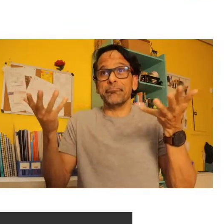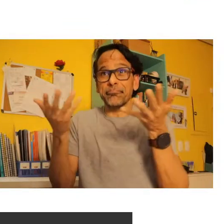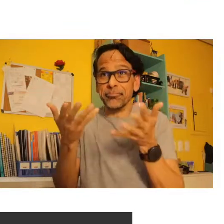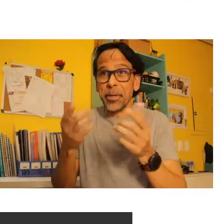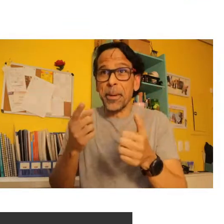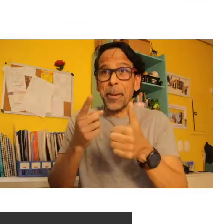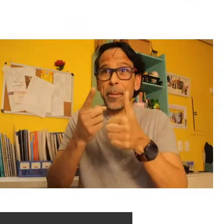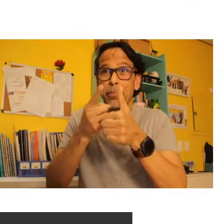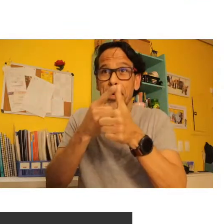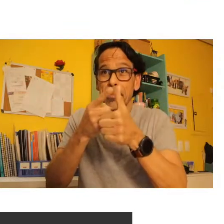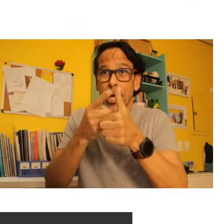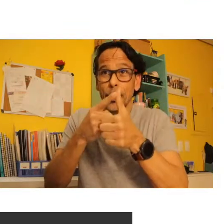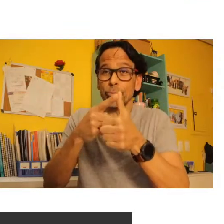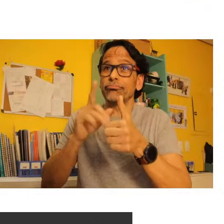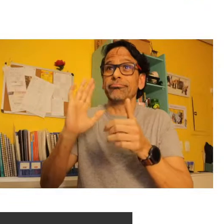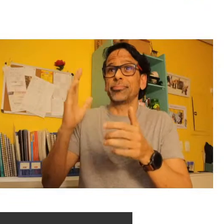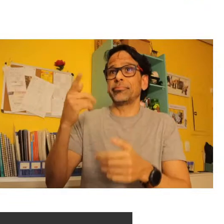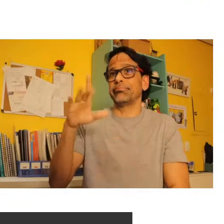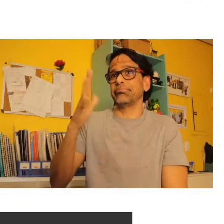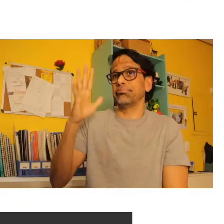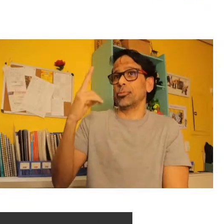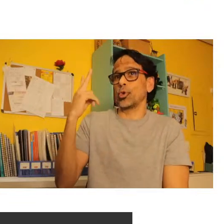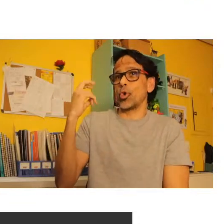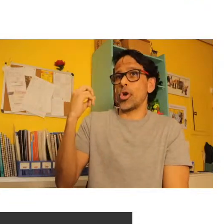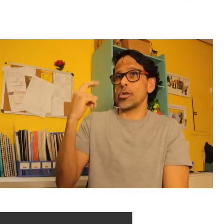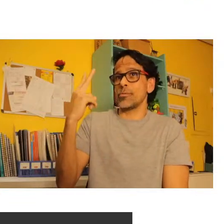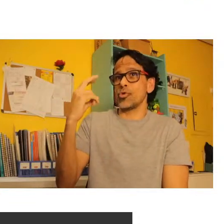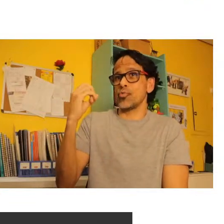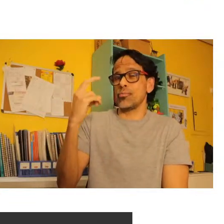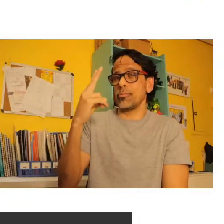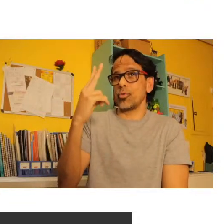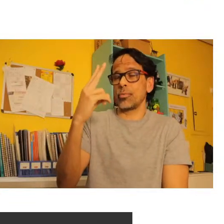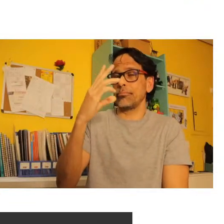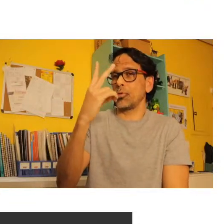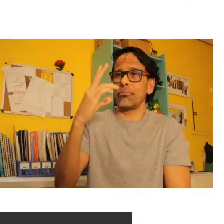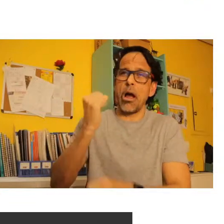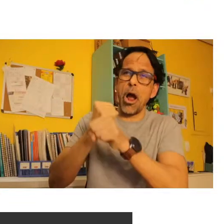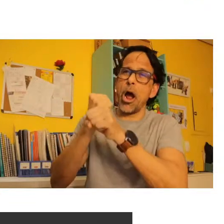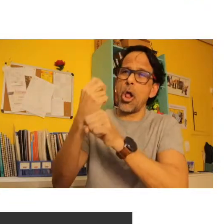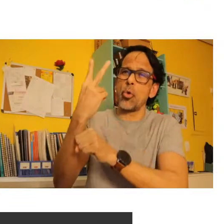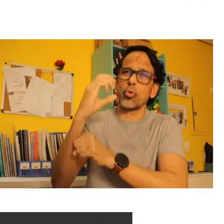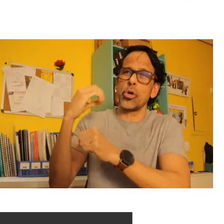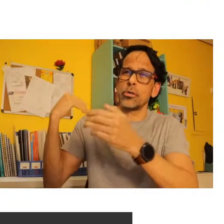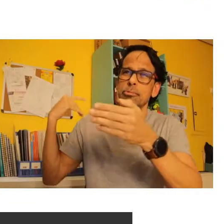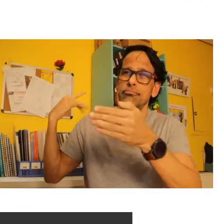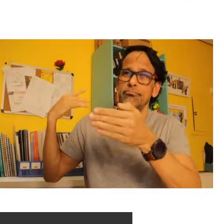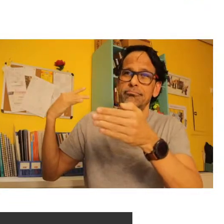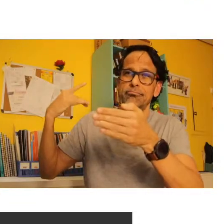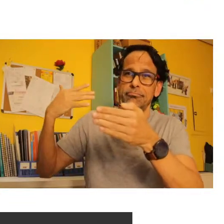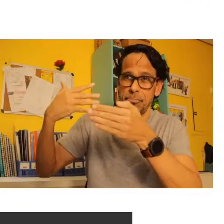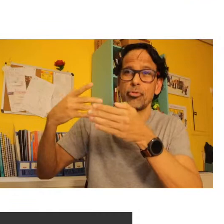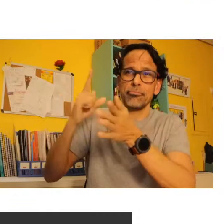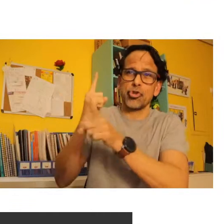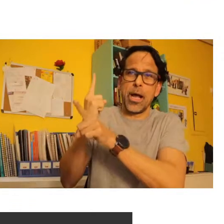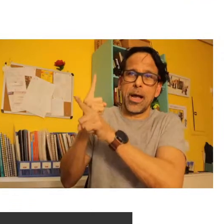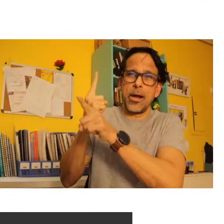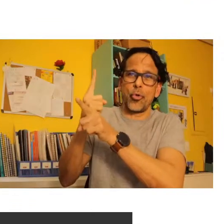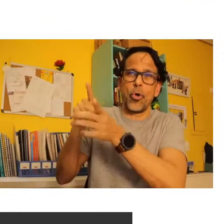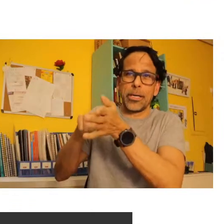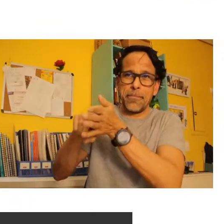bom Então primeiramente gente precisa é